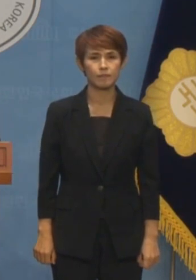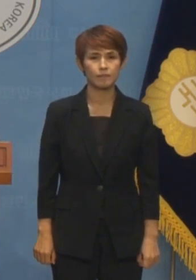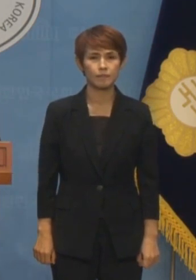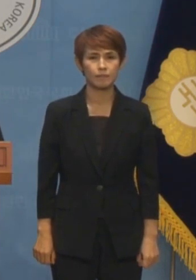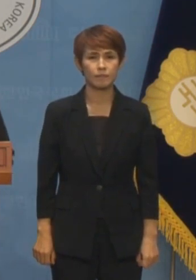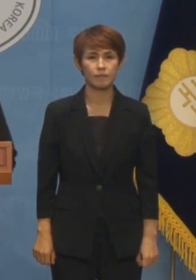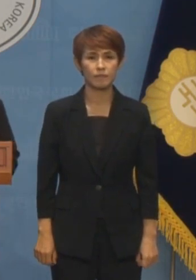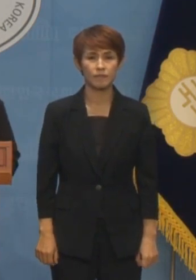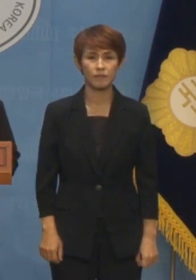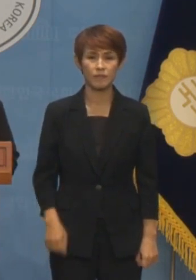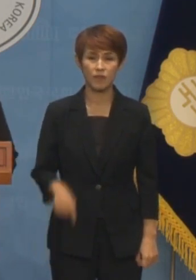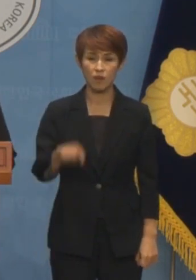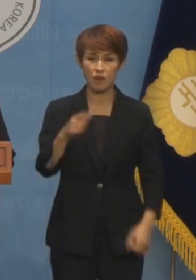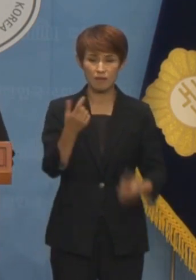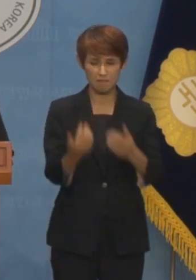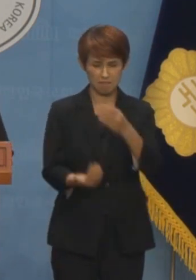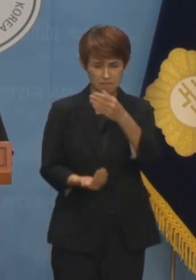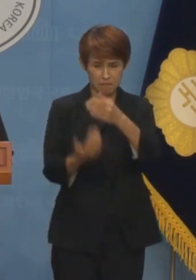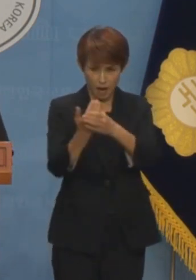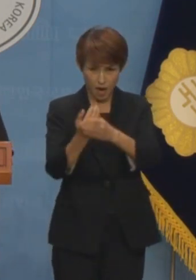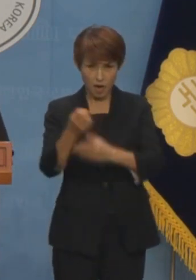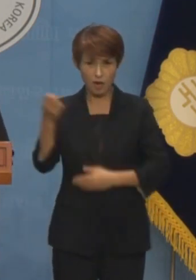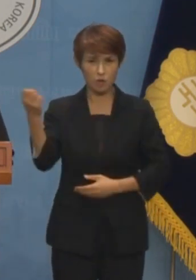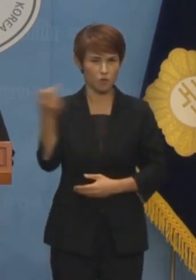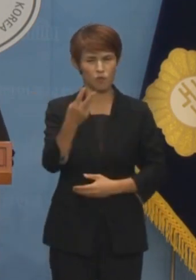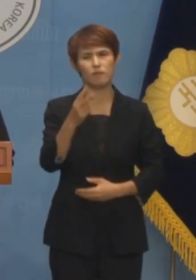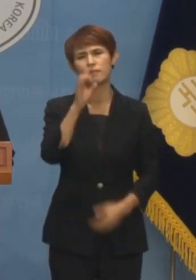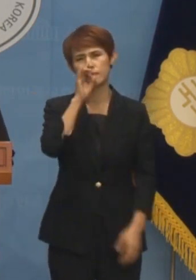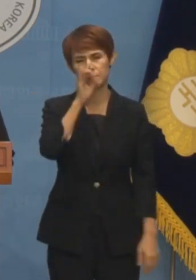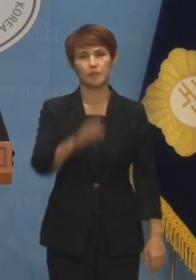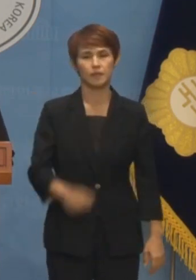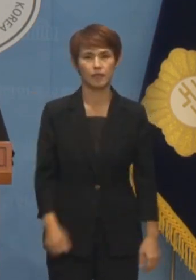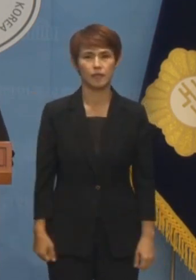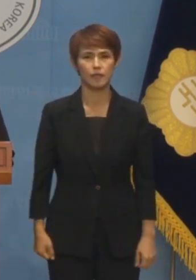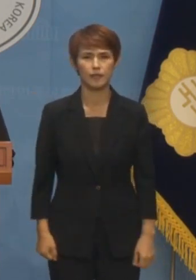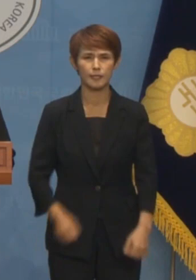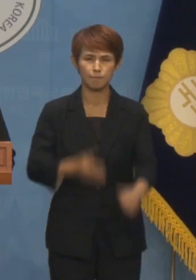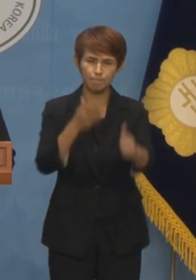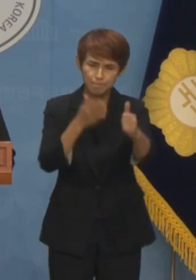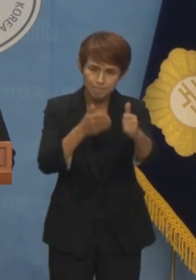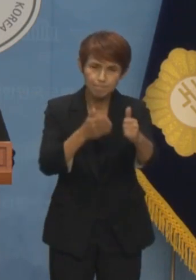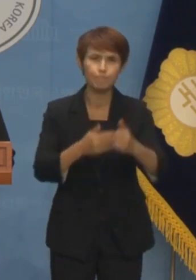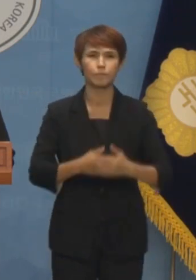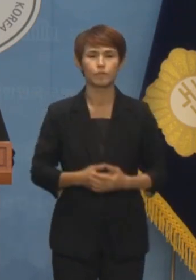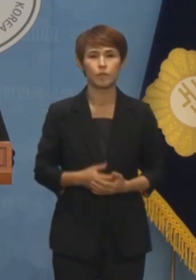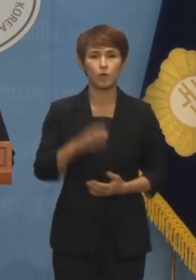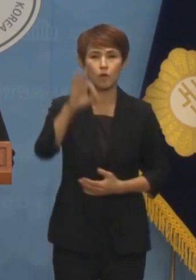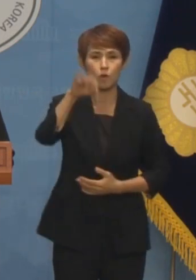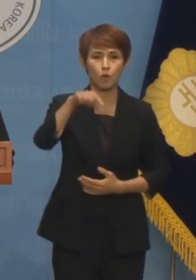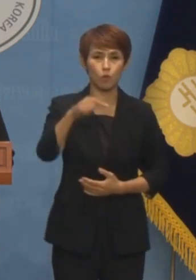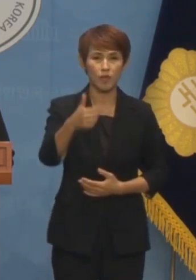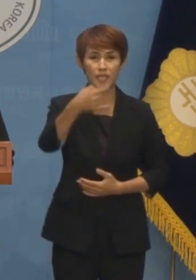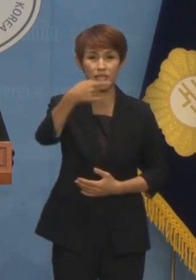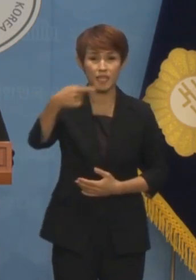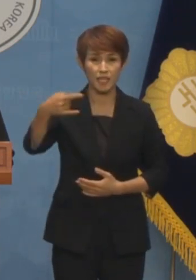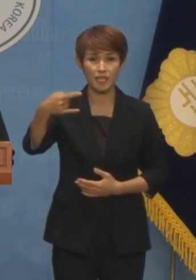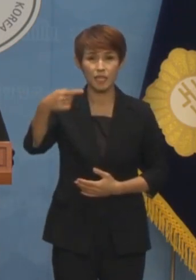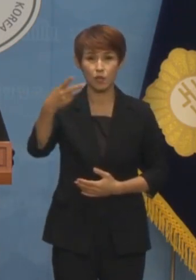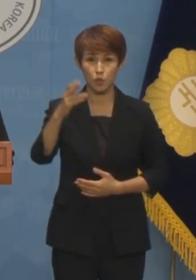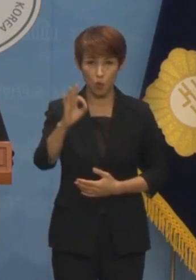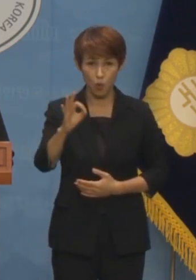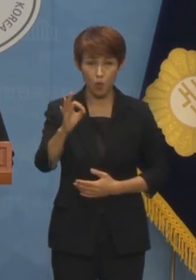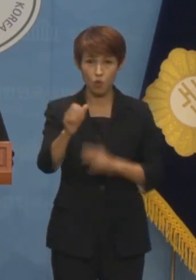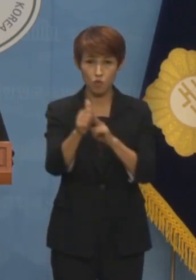다시는 이런 사고가 일어나서는 안 될 것입니다. 당부드립니다. 원희룡 후보님,